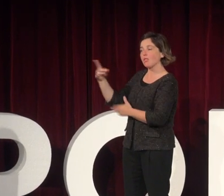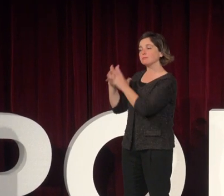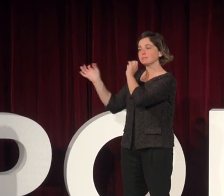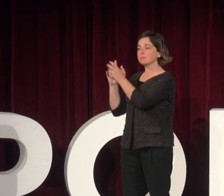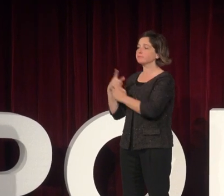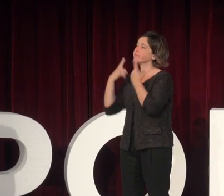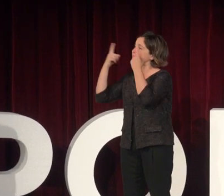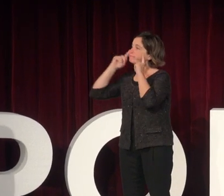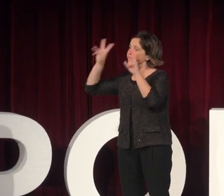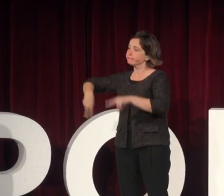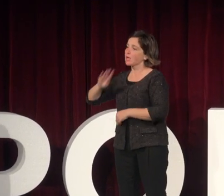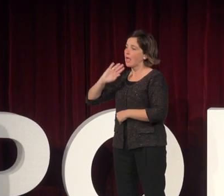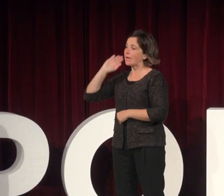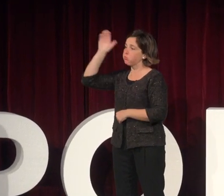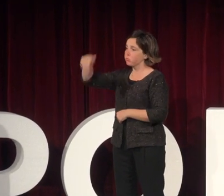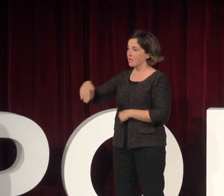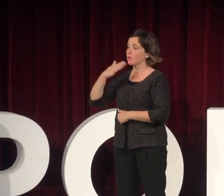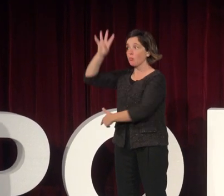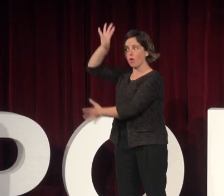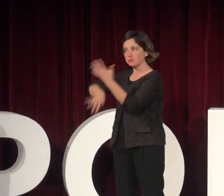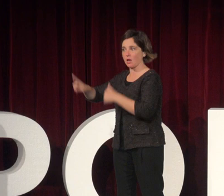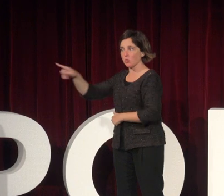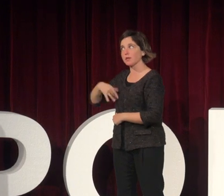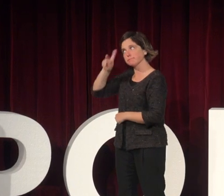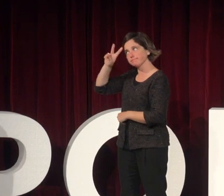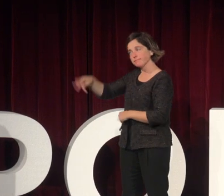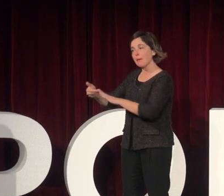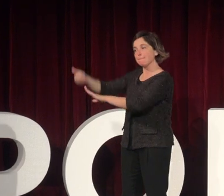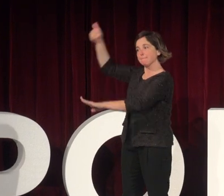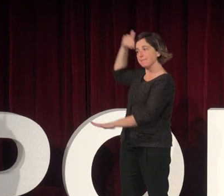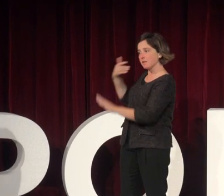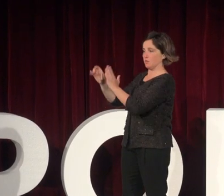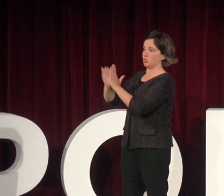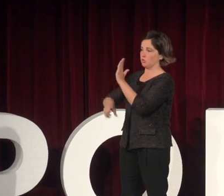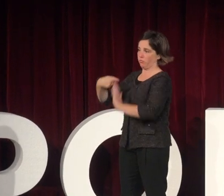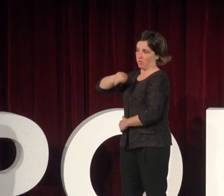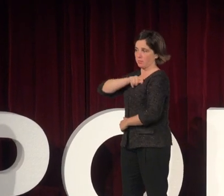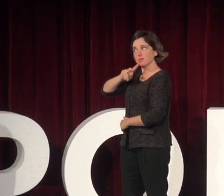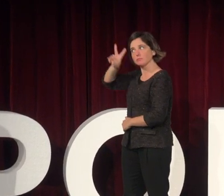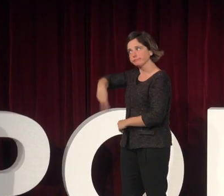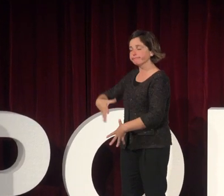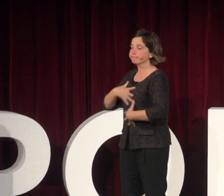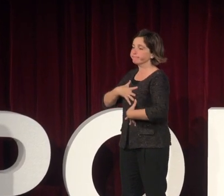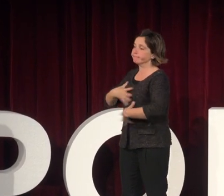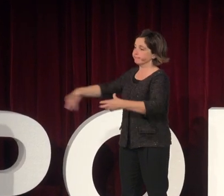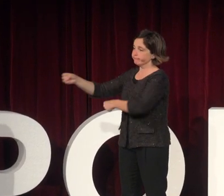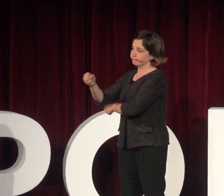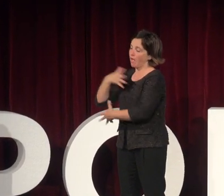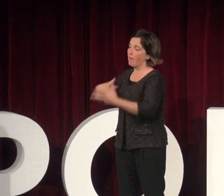una institución republicana como la Generalitat preexistente a la Constitución, demostró capacidad para